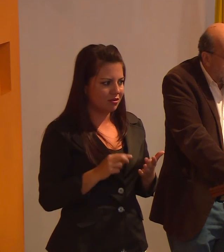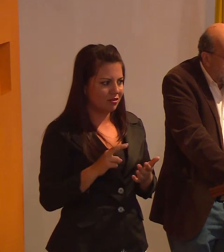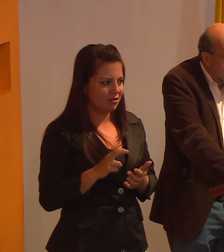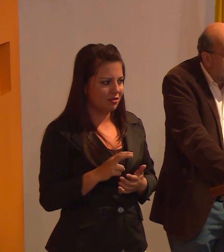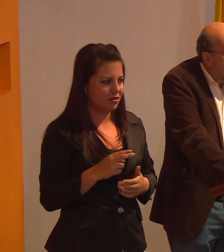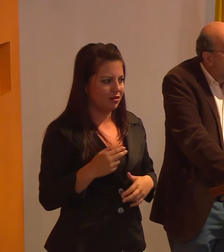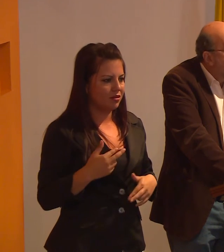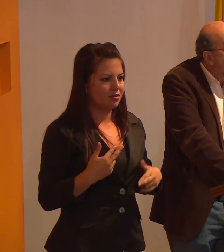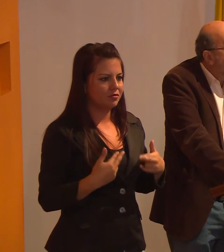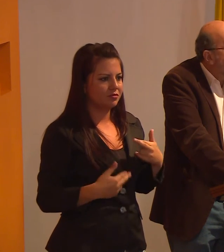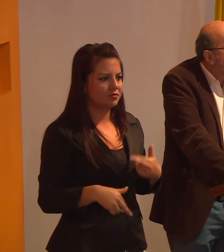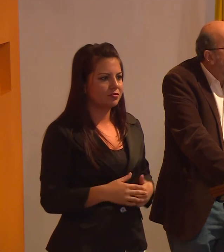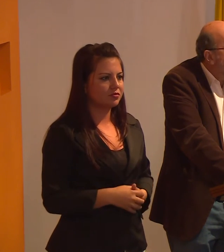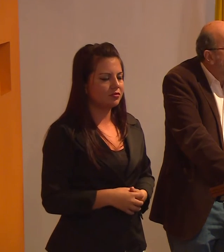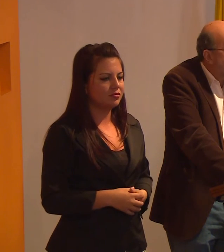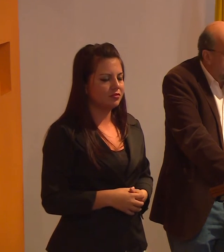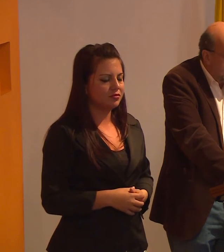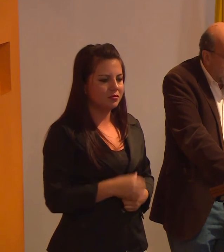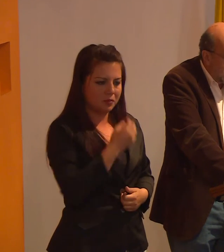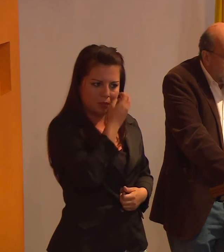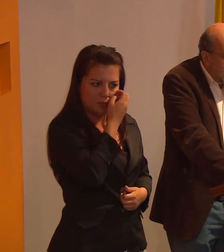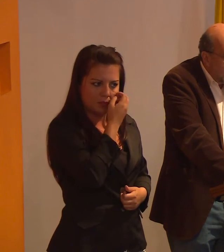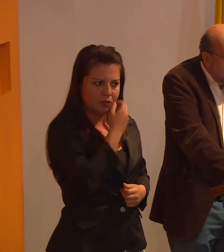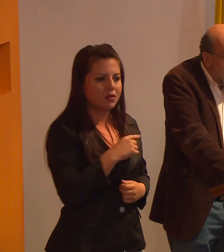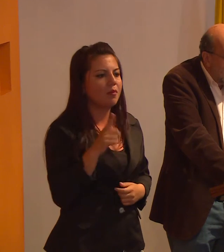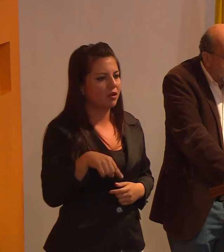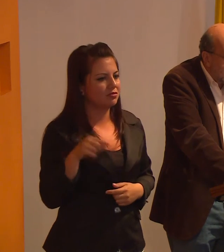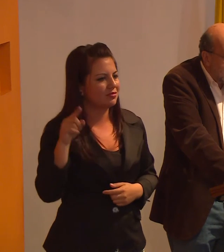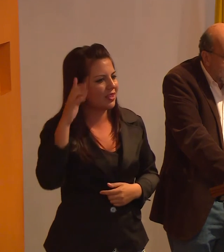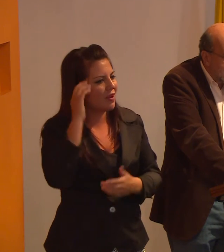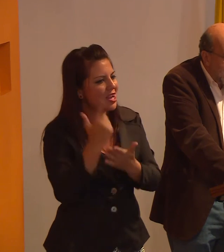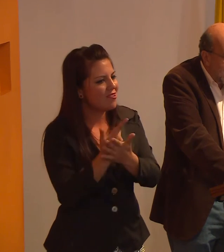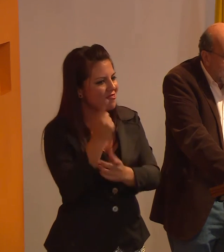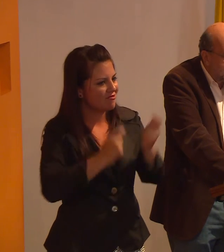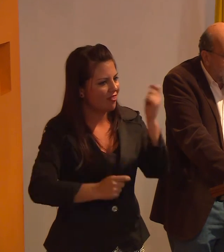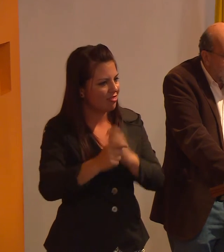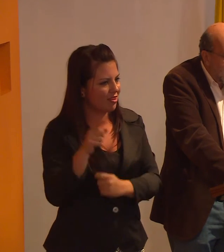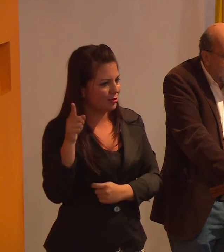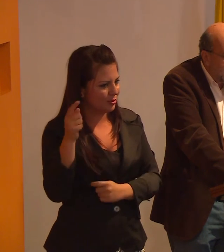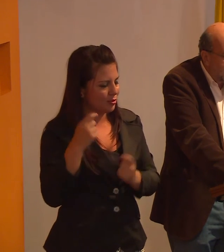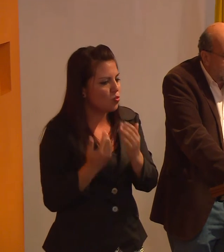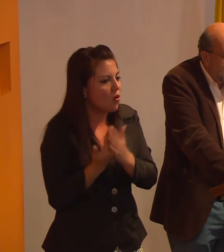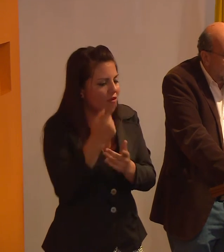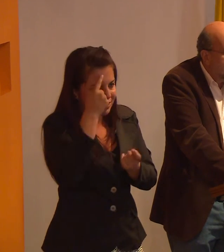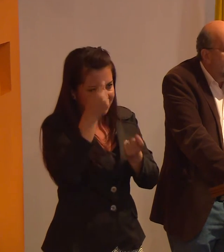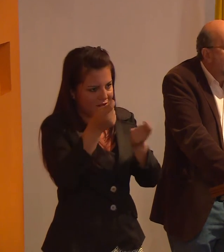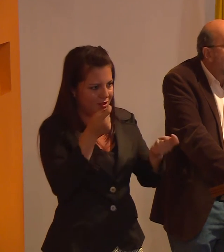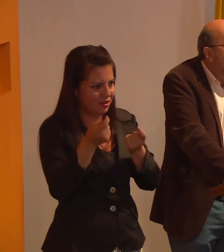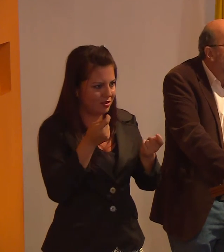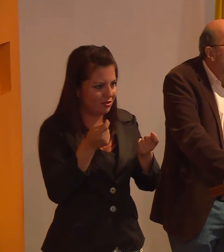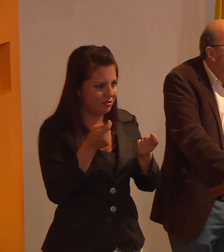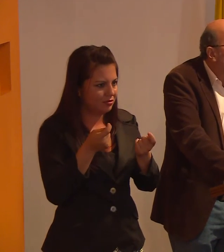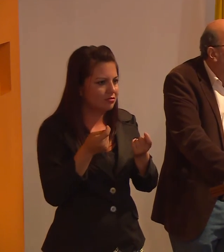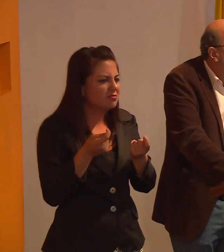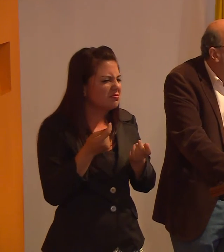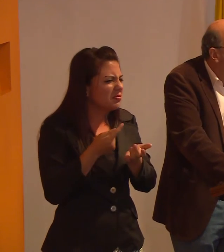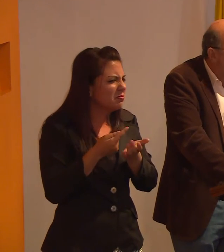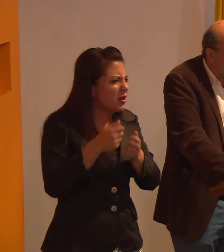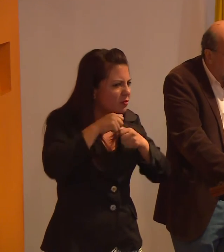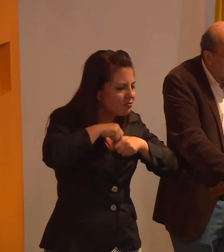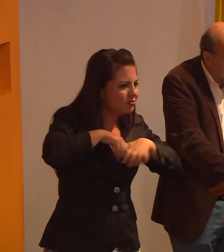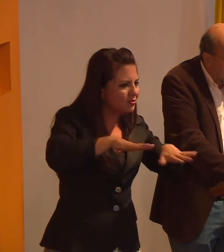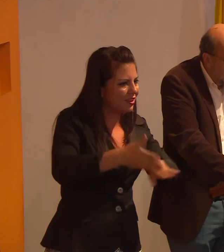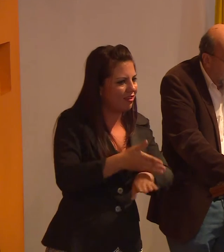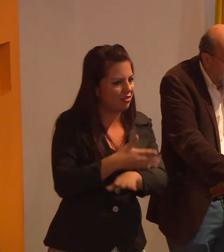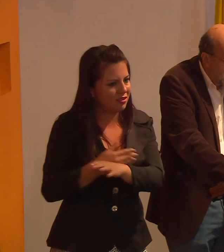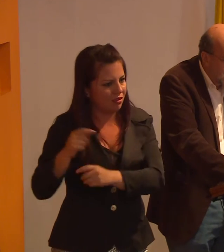la librería diseñando también nuevas estrategias para la difusión de nuestras